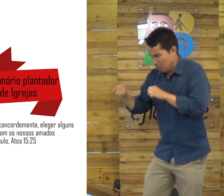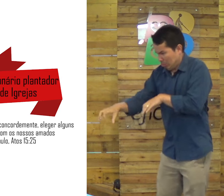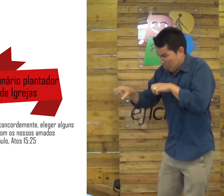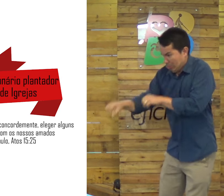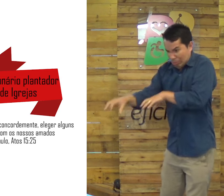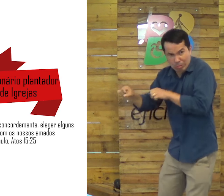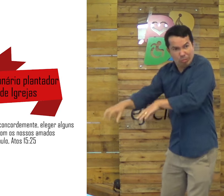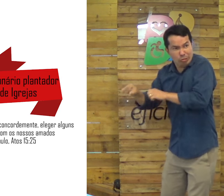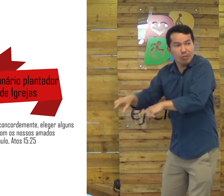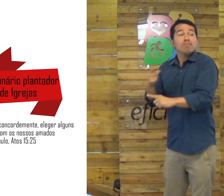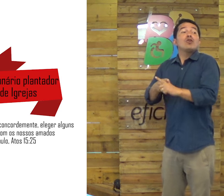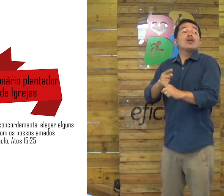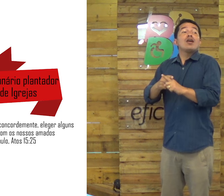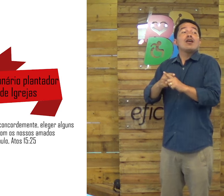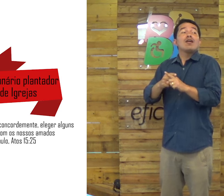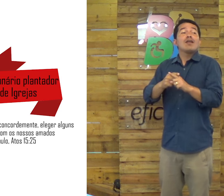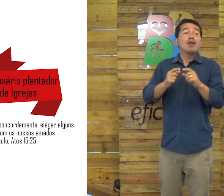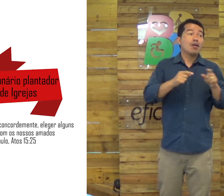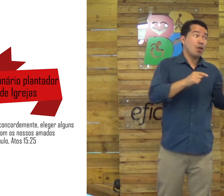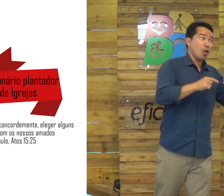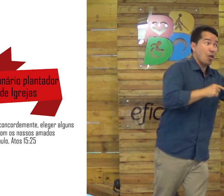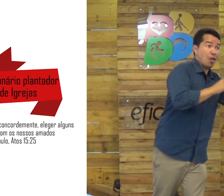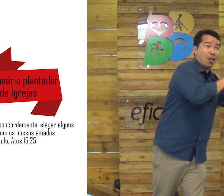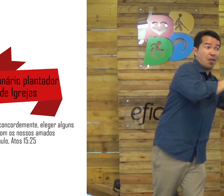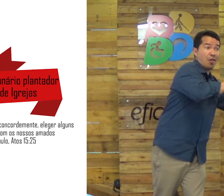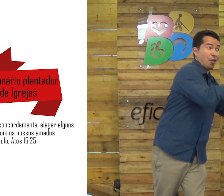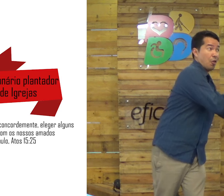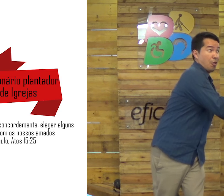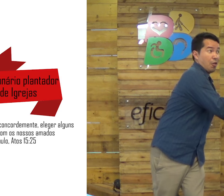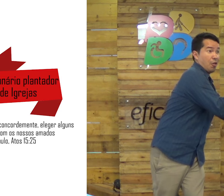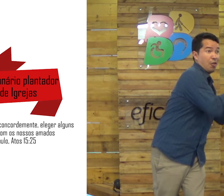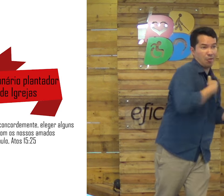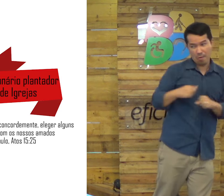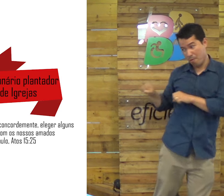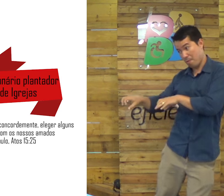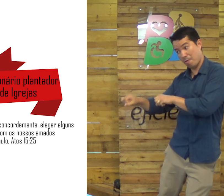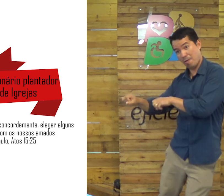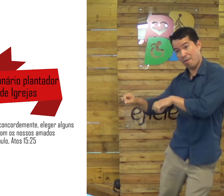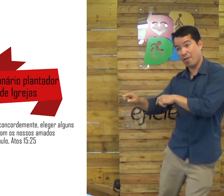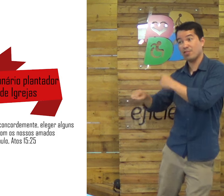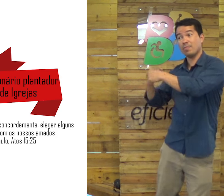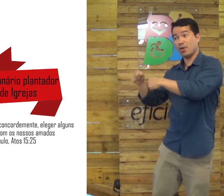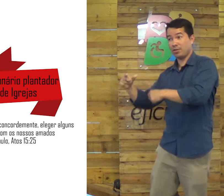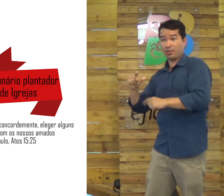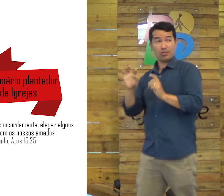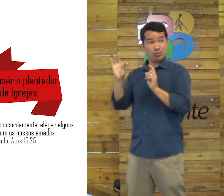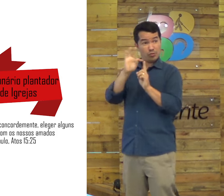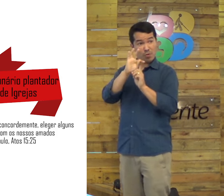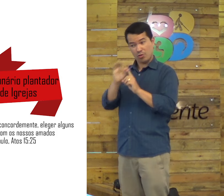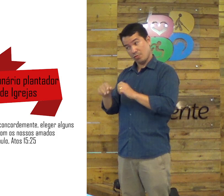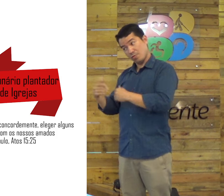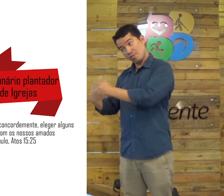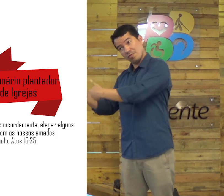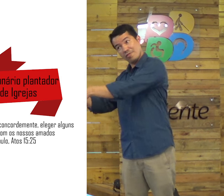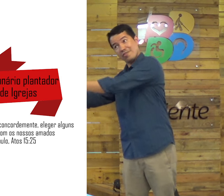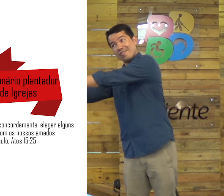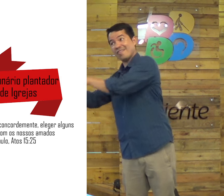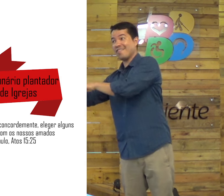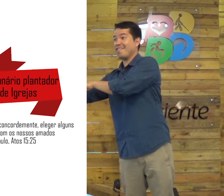Paulo ensinou de Timóteo, Paulo foi discipulador de Timóteo, porque uma vez ele foi ensinado, e a Dona passou a ensinar alguém, e